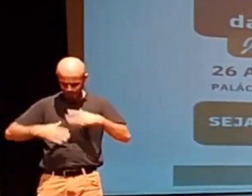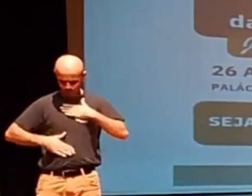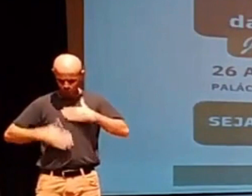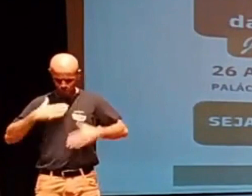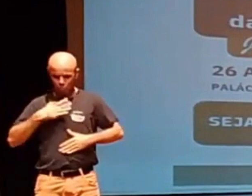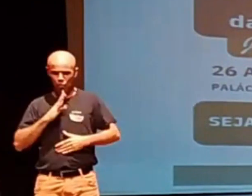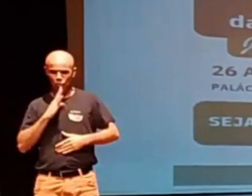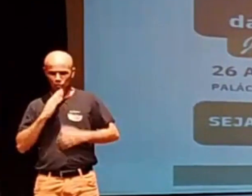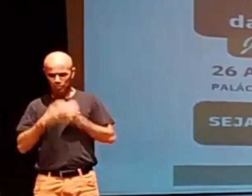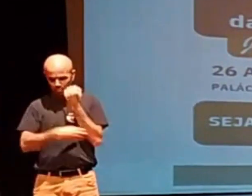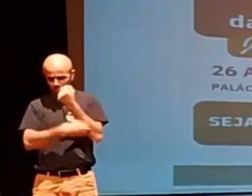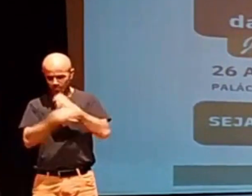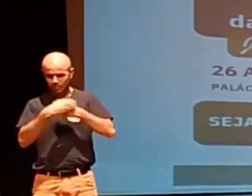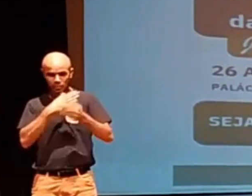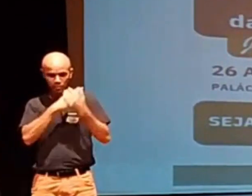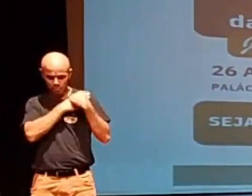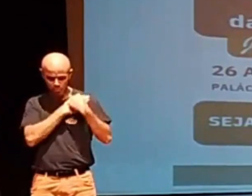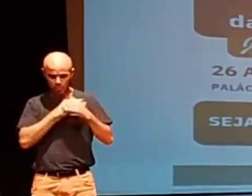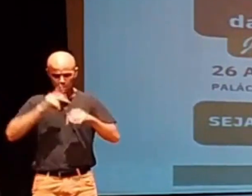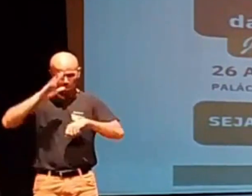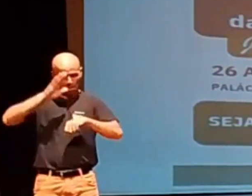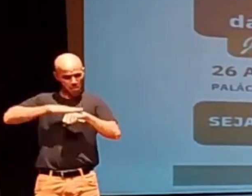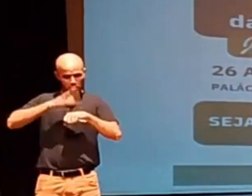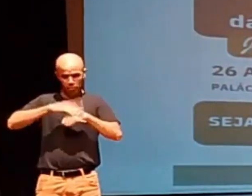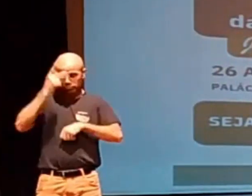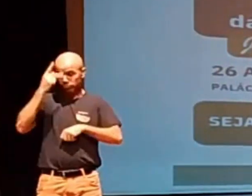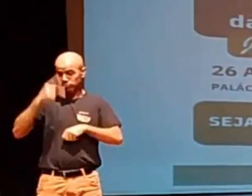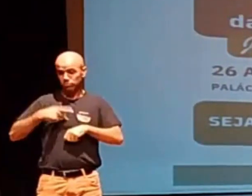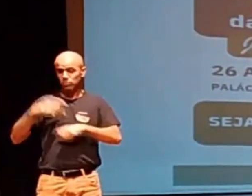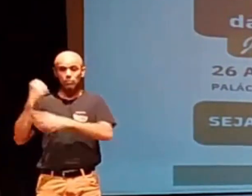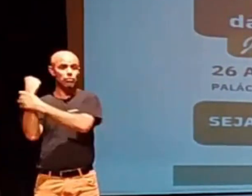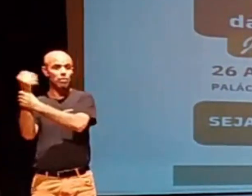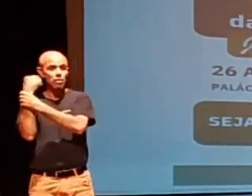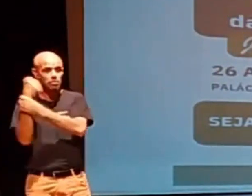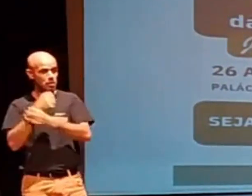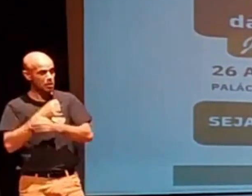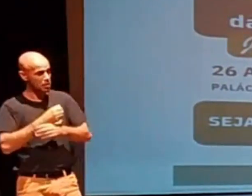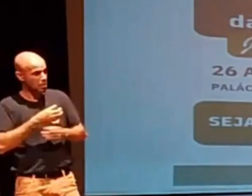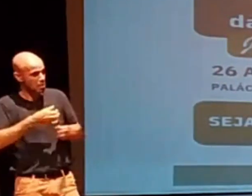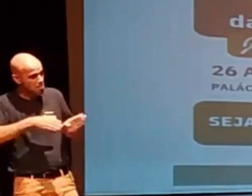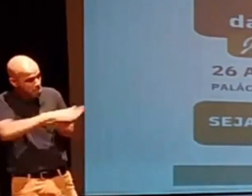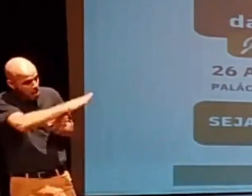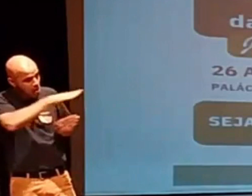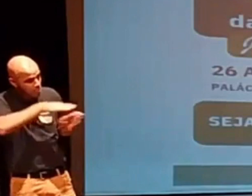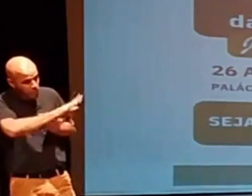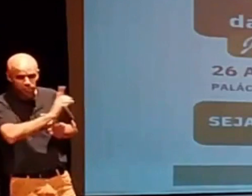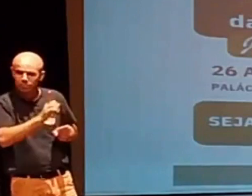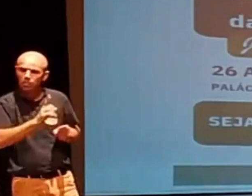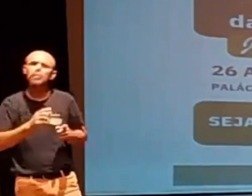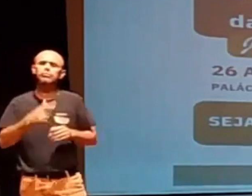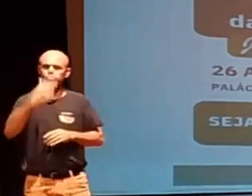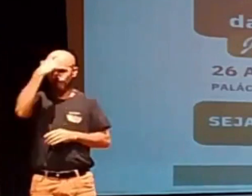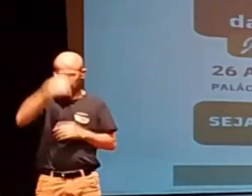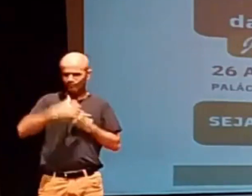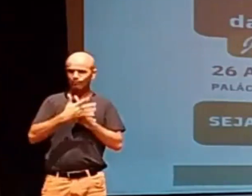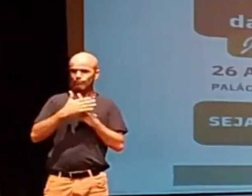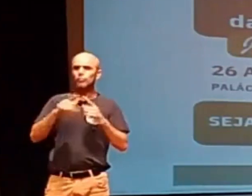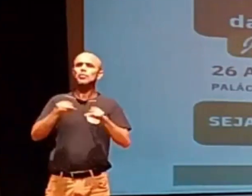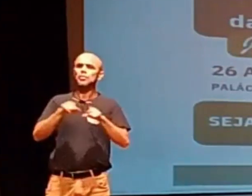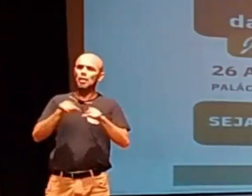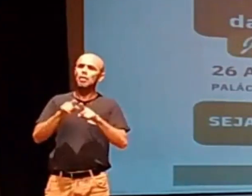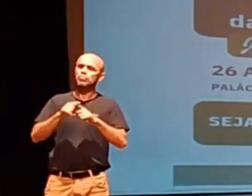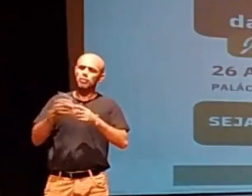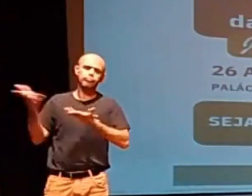dar responsabilidade para ele do que ele vai fazer. Não é só o fisioterapeuta também que vai, não, mas o paciente também tem que ter a parte dele. Então, acho que